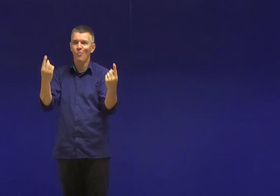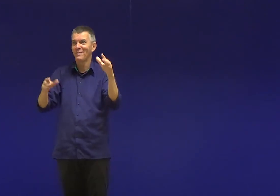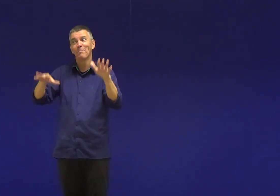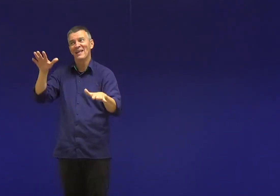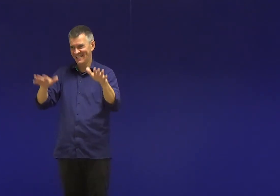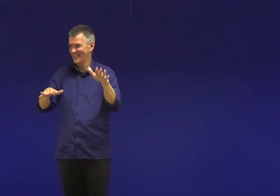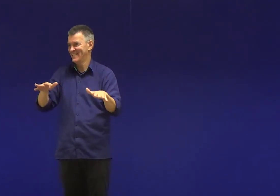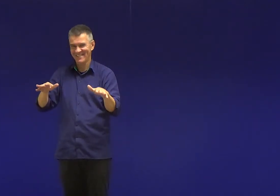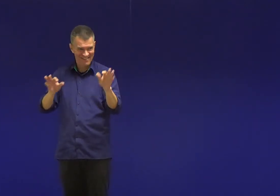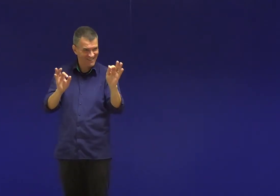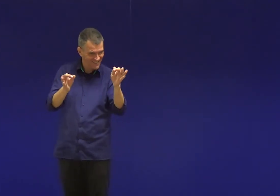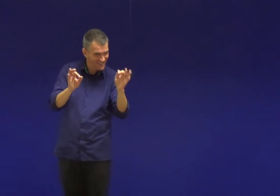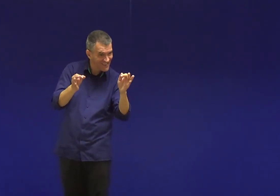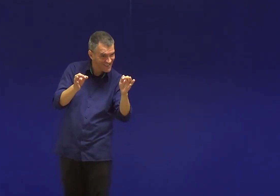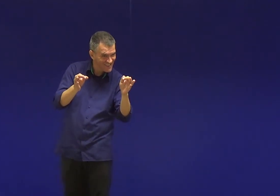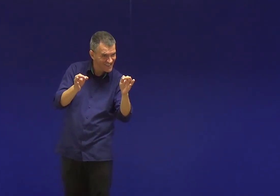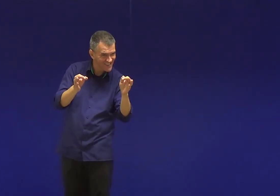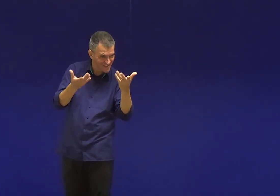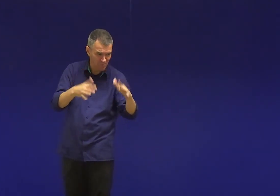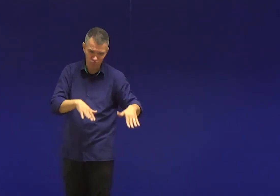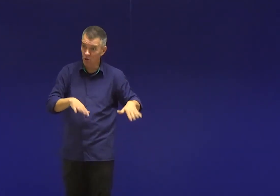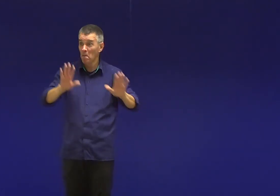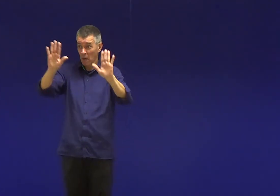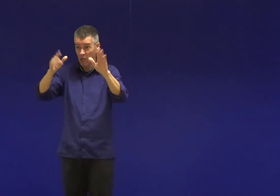sabemos. Tem bastante.